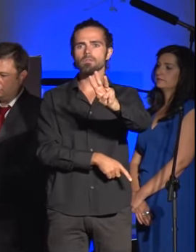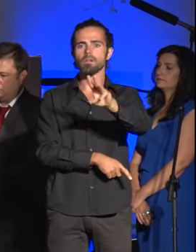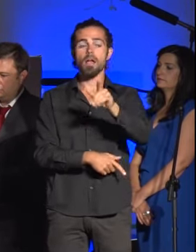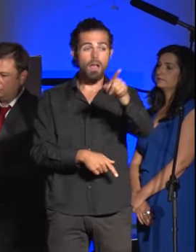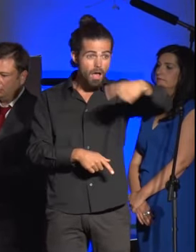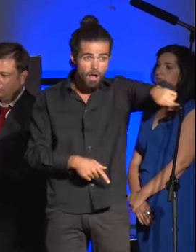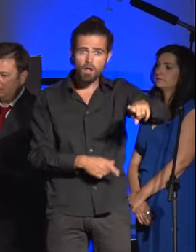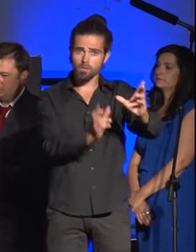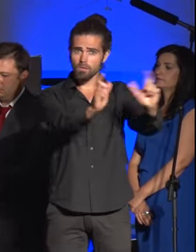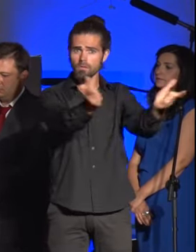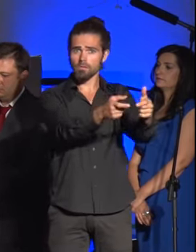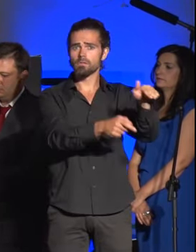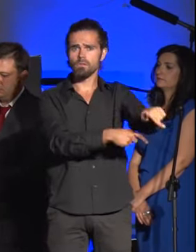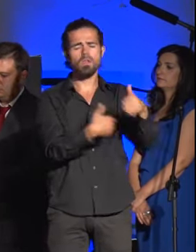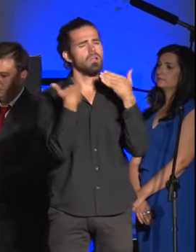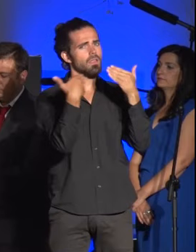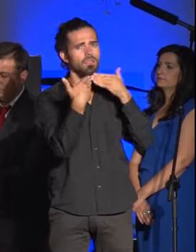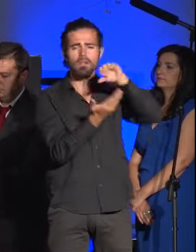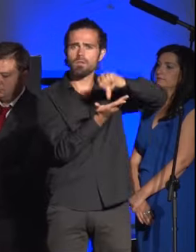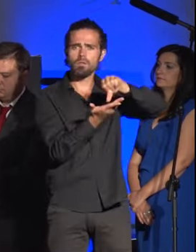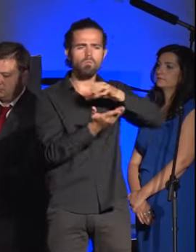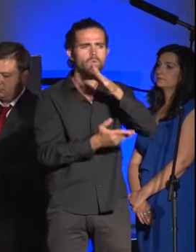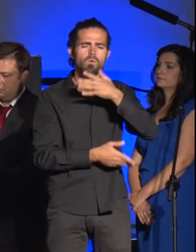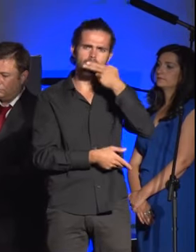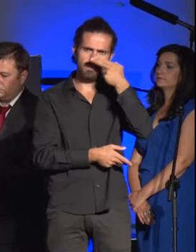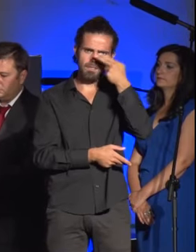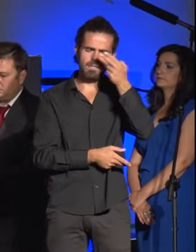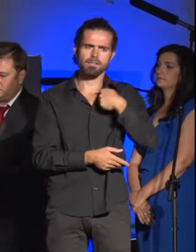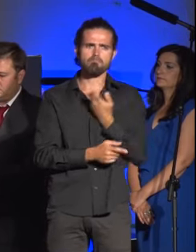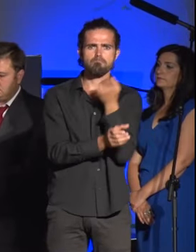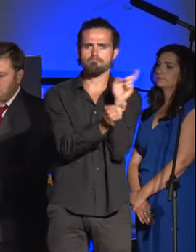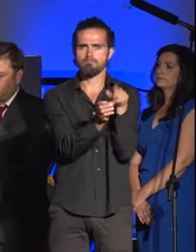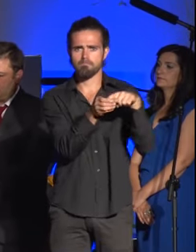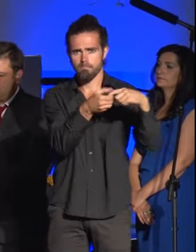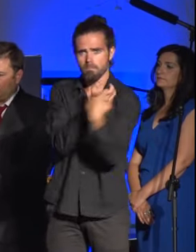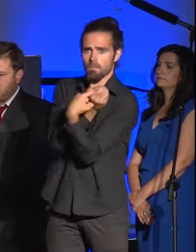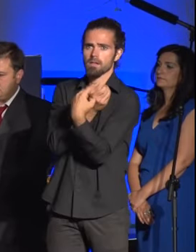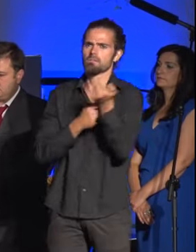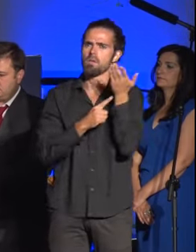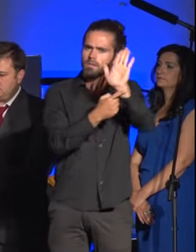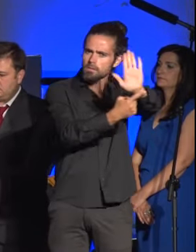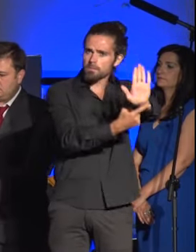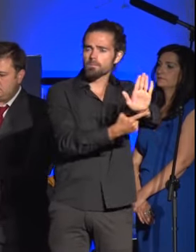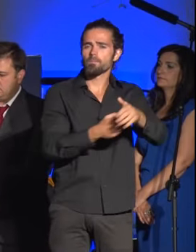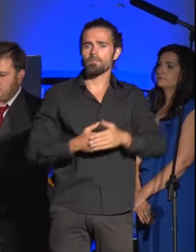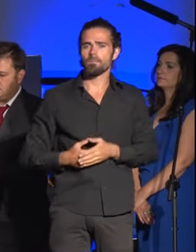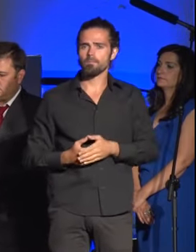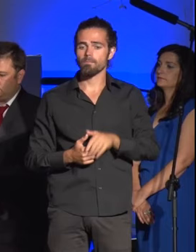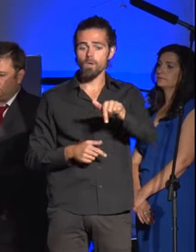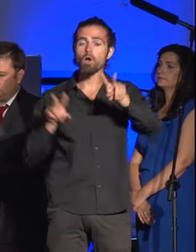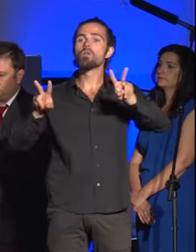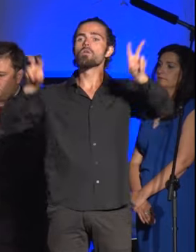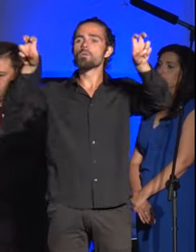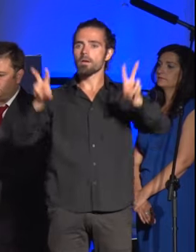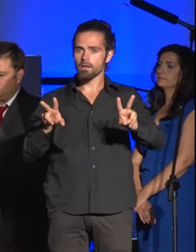por su interés en participar y en representarla. Este año, como novedad, tendréis el respaldo de